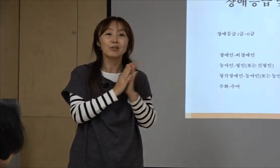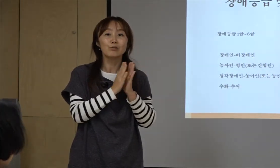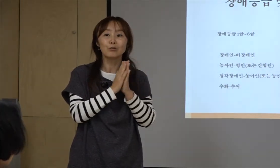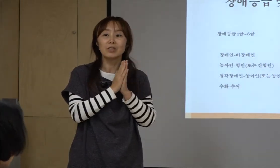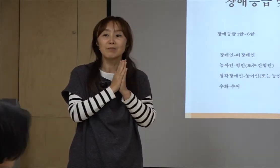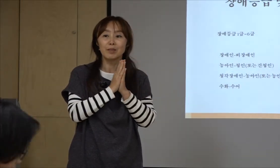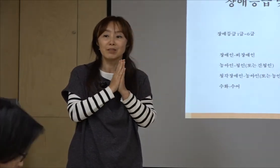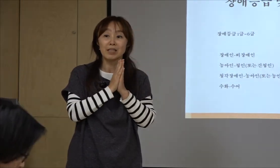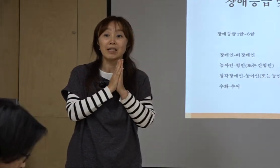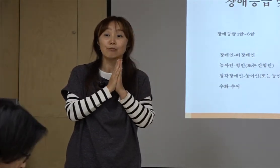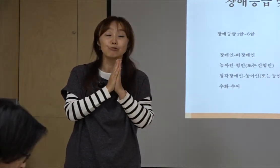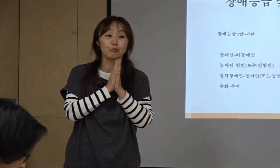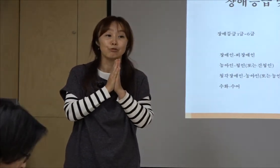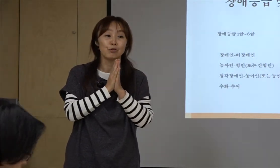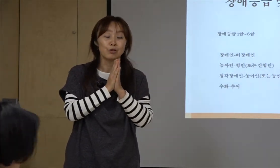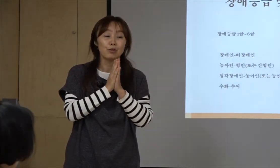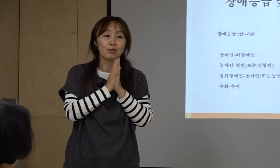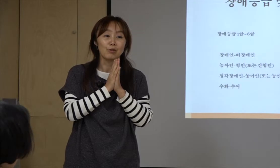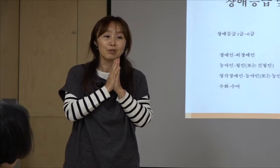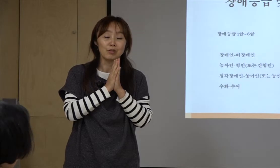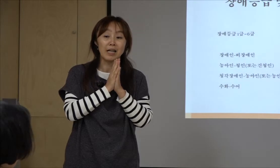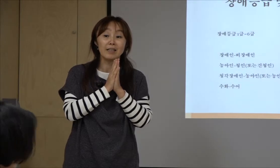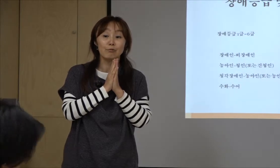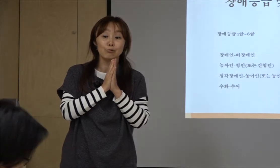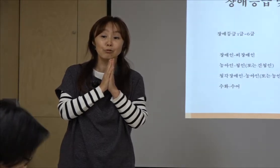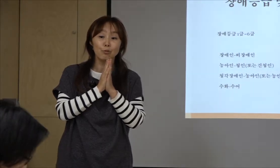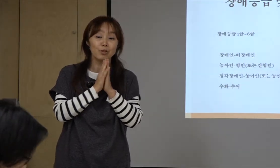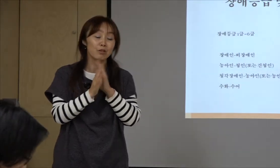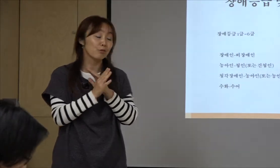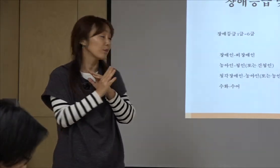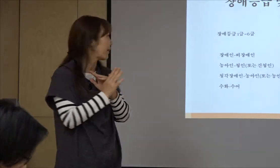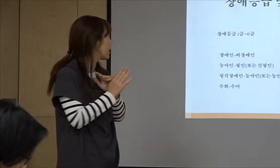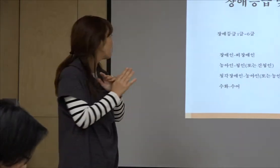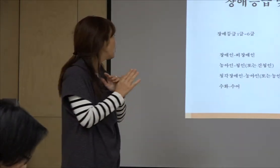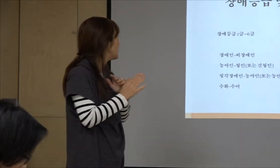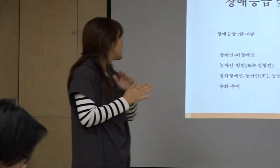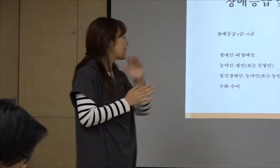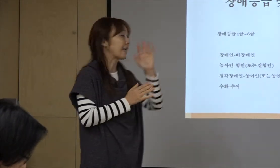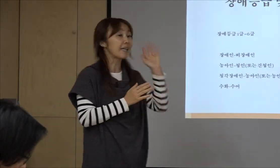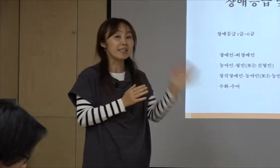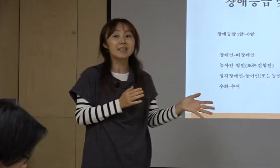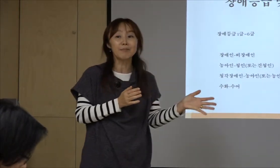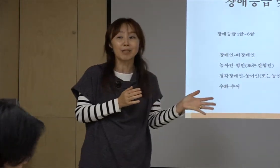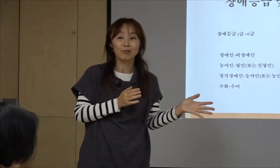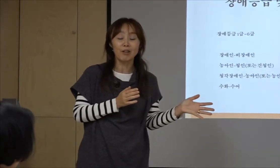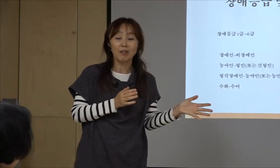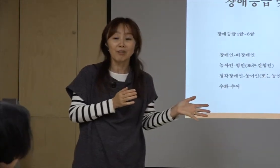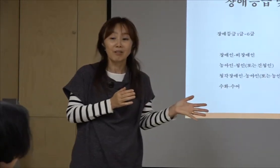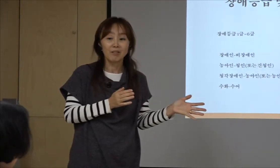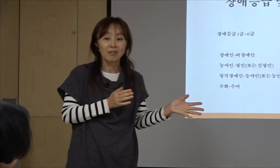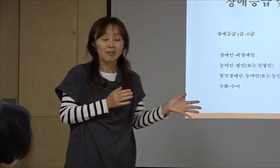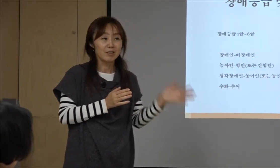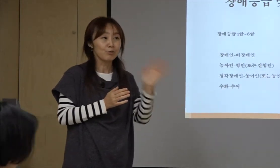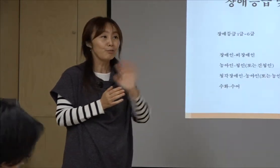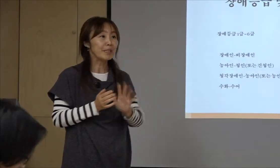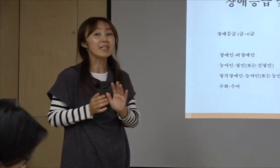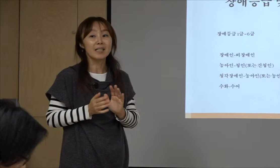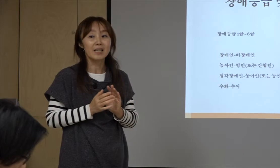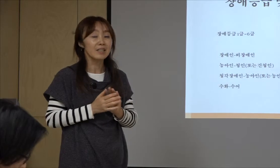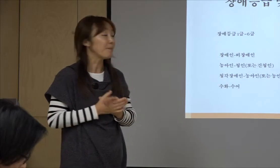그것도 틀린 말이에요. 장애우도. 그 장애우도 공식적으로는 안 되고 장애인이 맞고요. 그리고 비장애인이